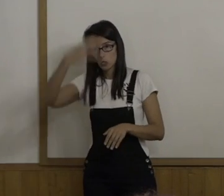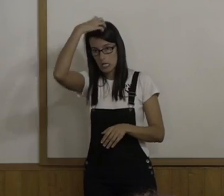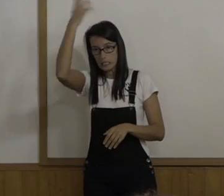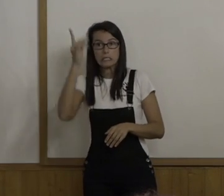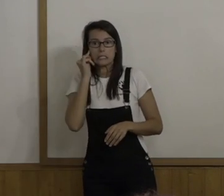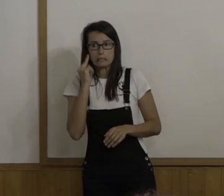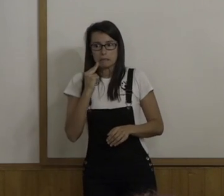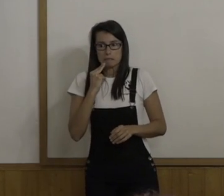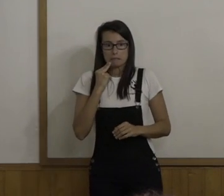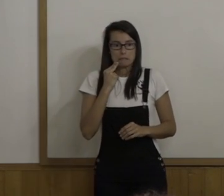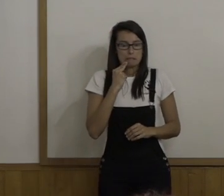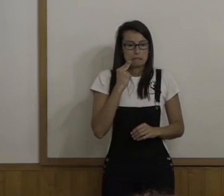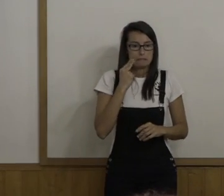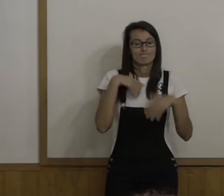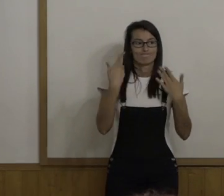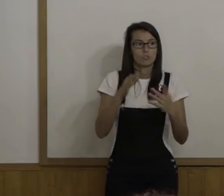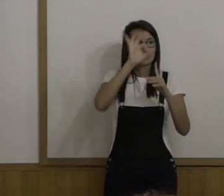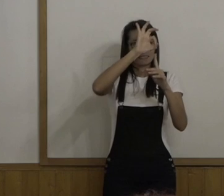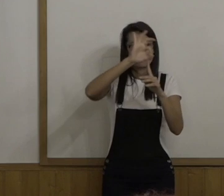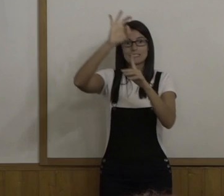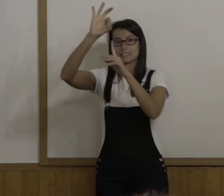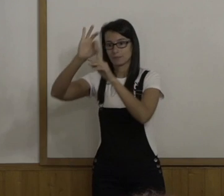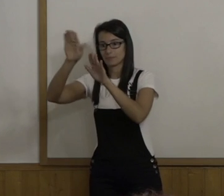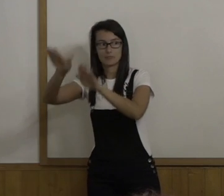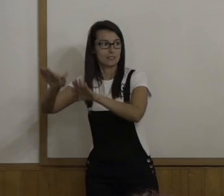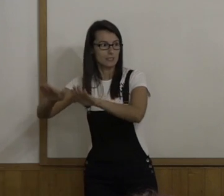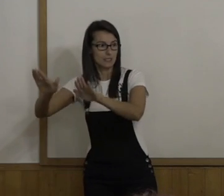y dejaron las reliquias aquí, pero realmente